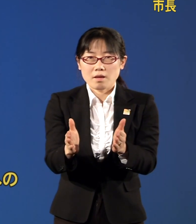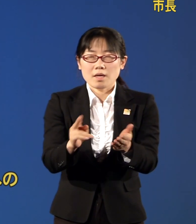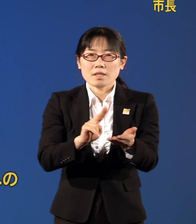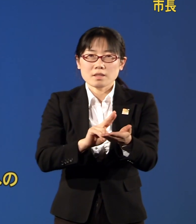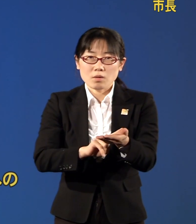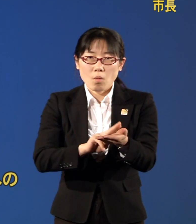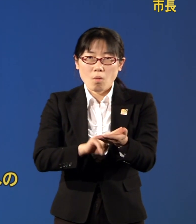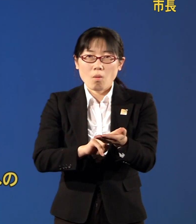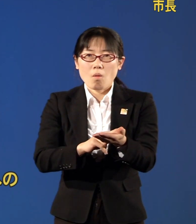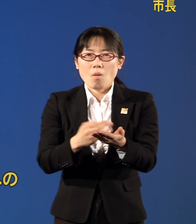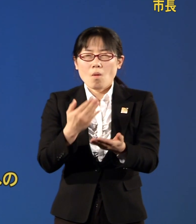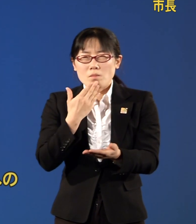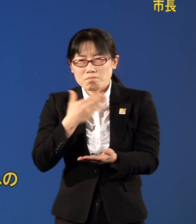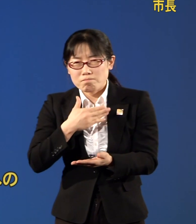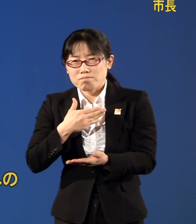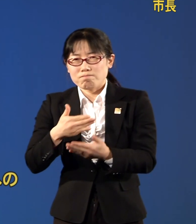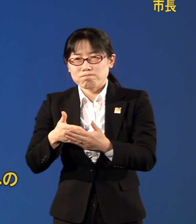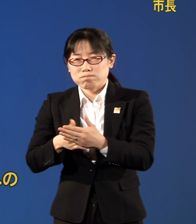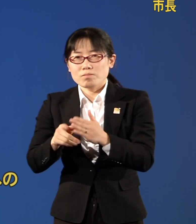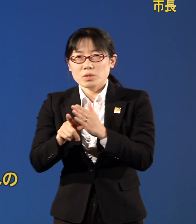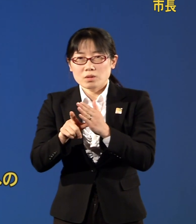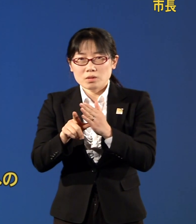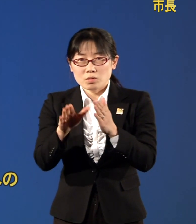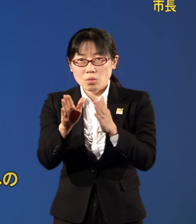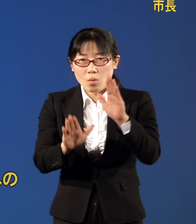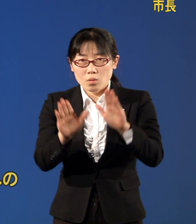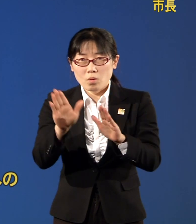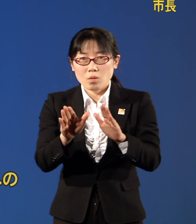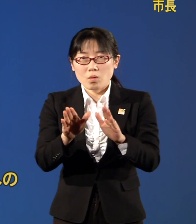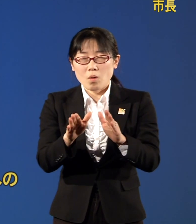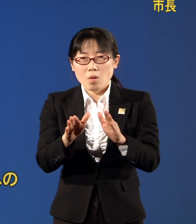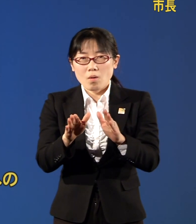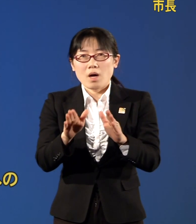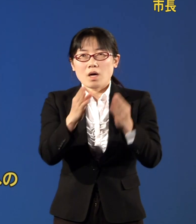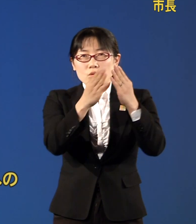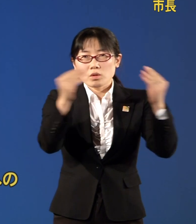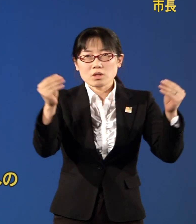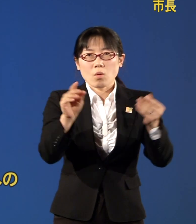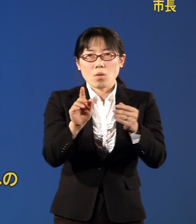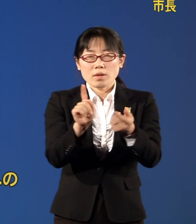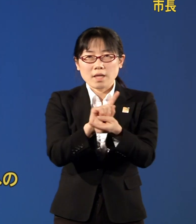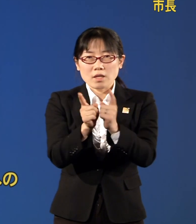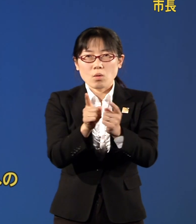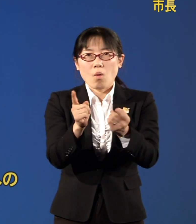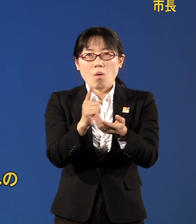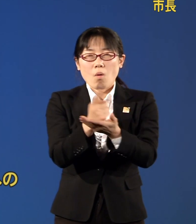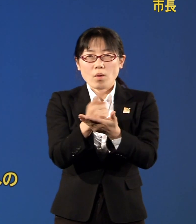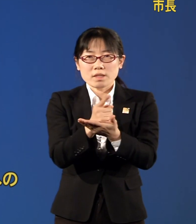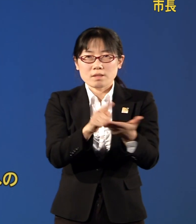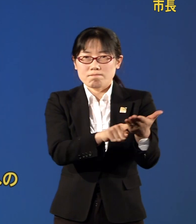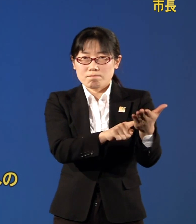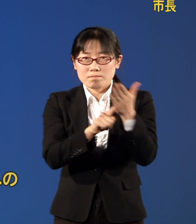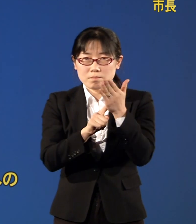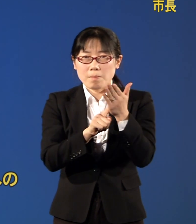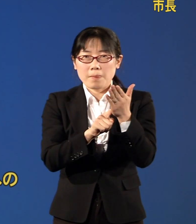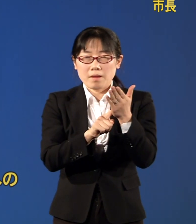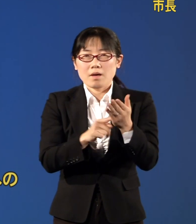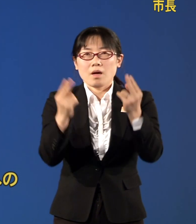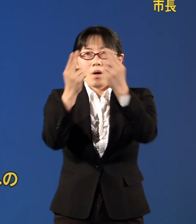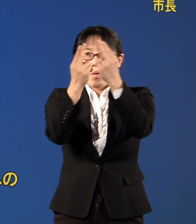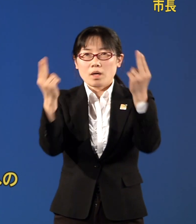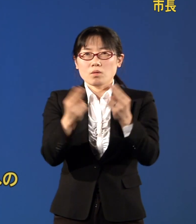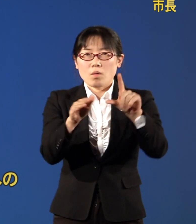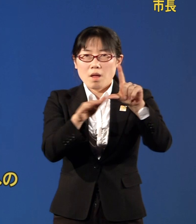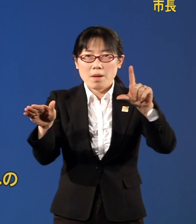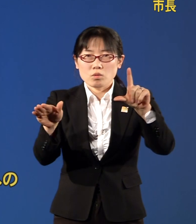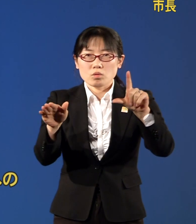迫状況というものを重視していくということが国の基本的対処方針にも示されており、道のレベル